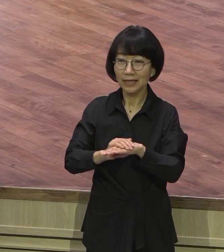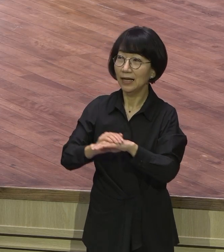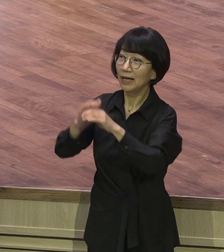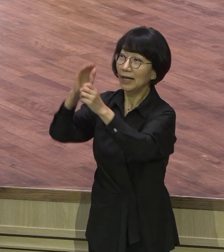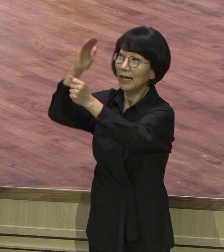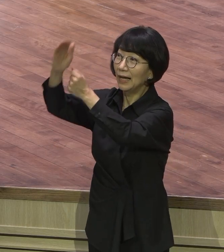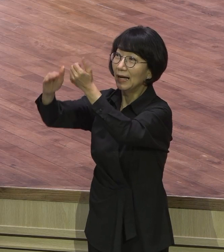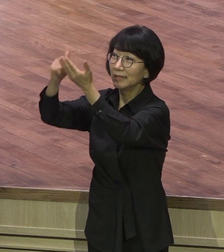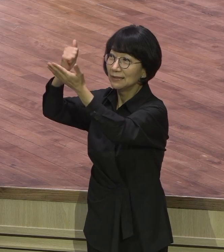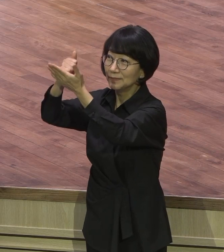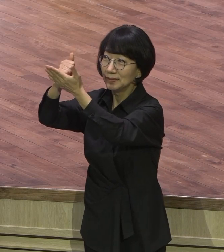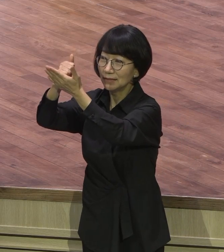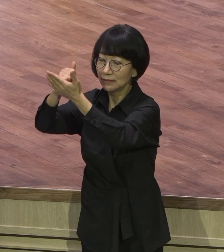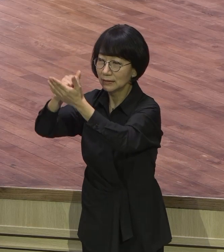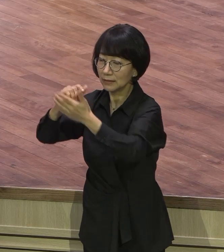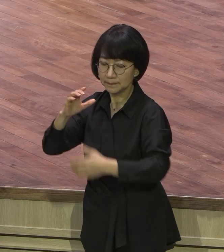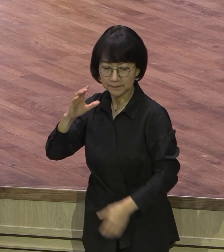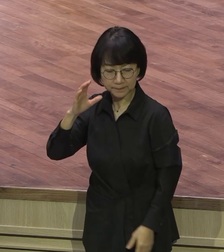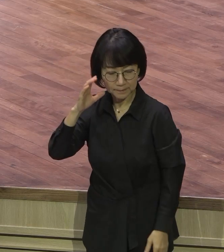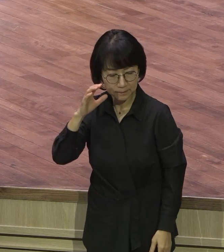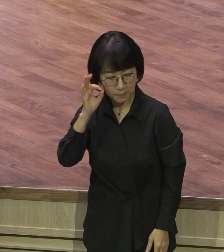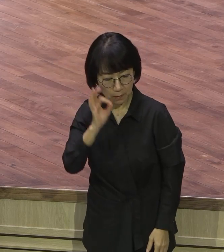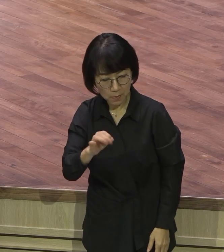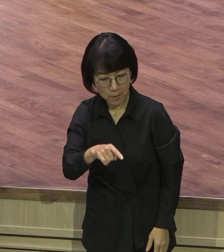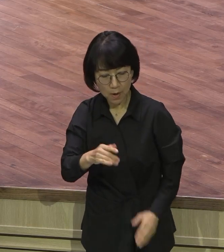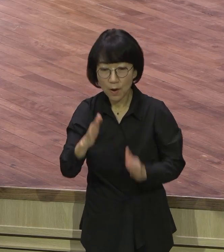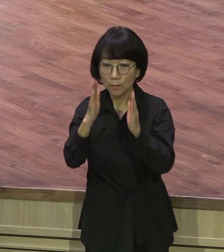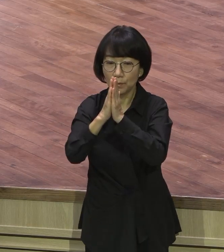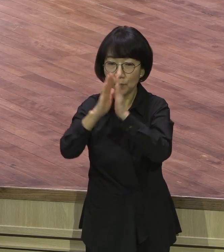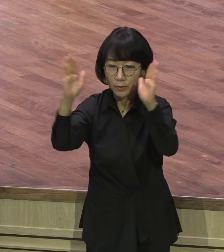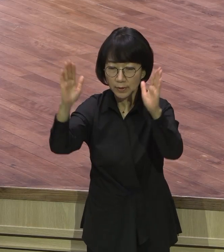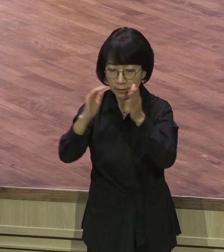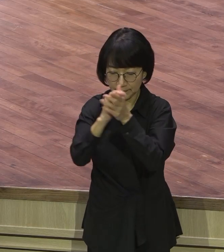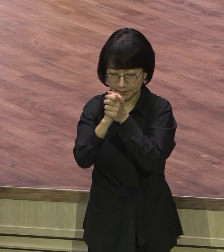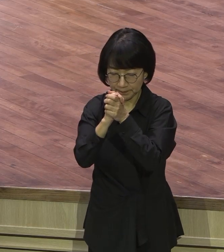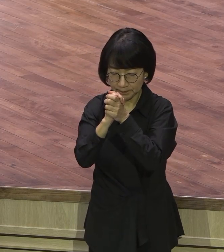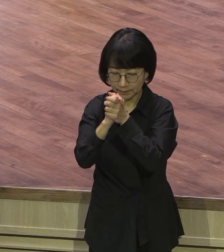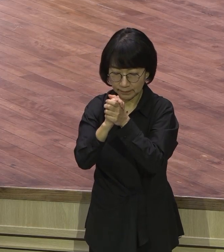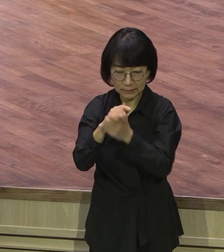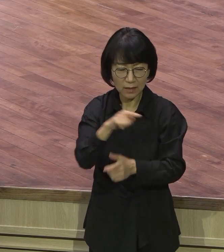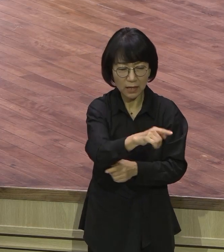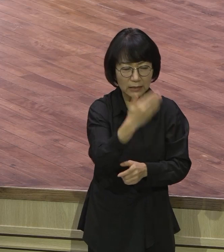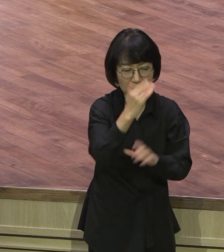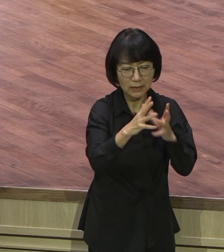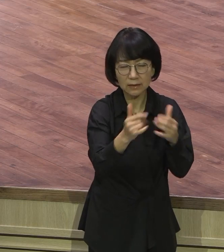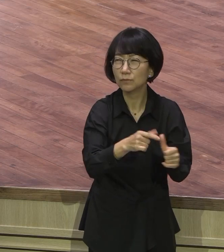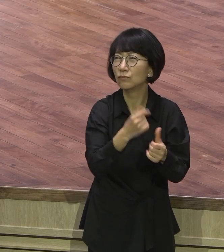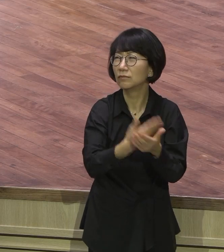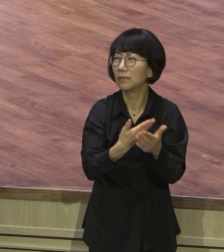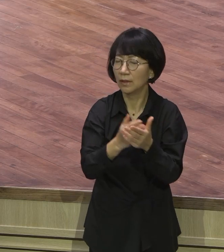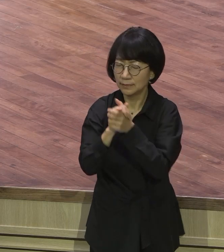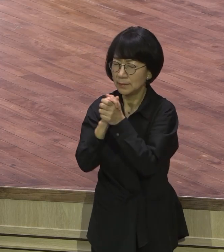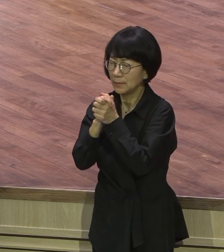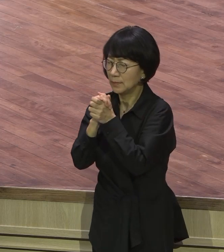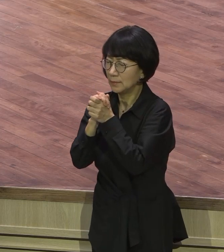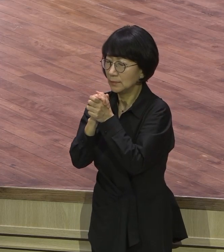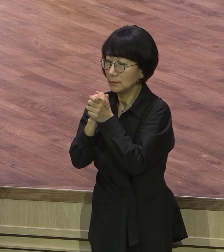모세의 중보 기도, 언약 기도 이거 듣고 뜻을 도르키사 그랬어요. 다